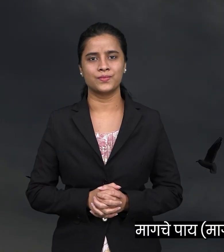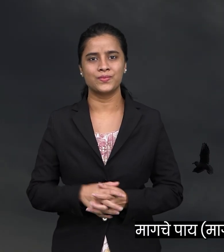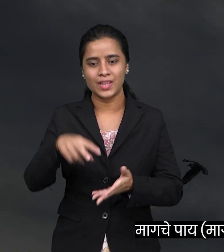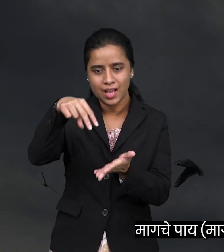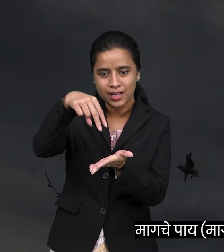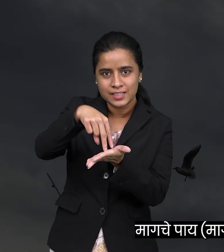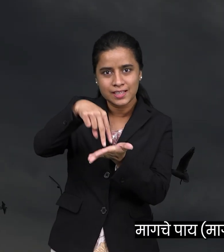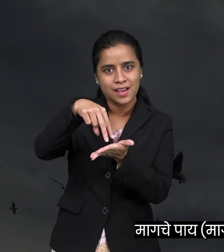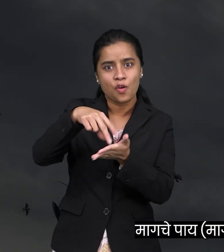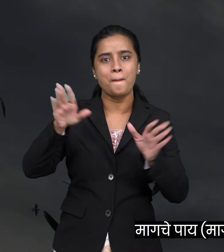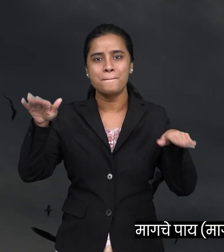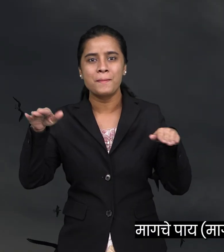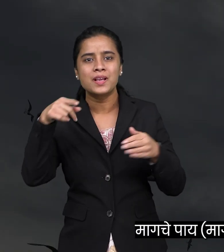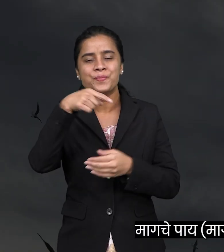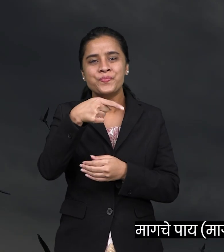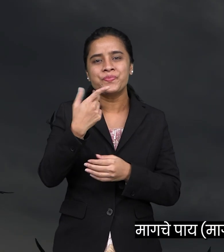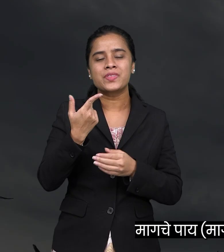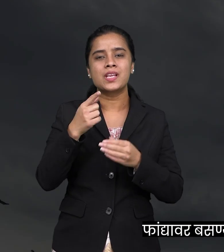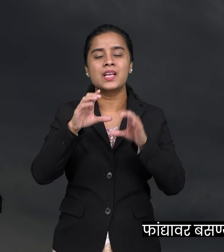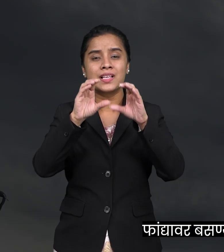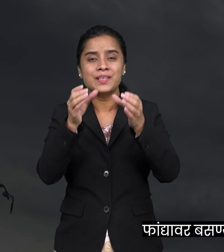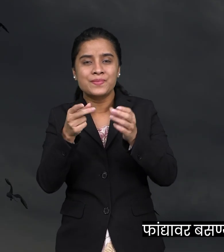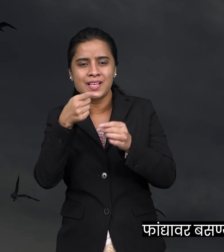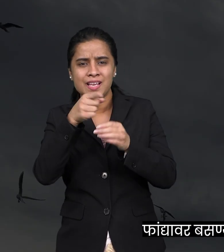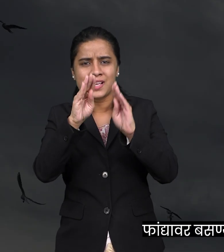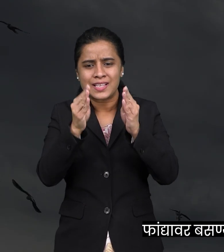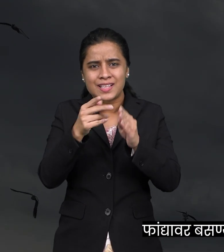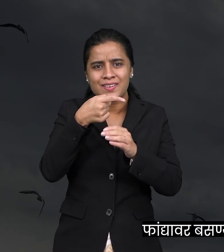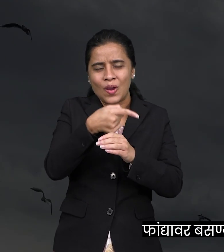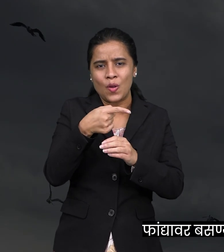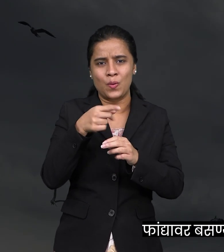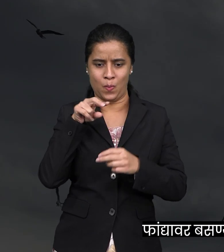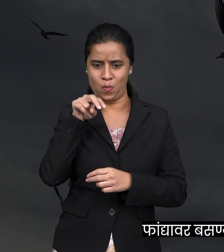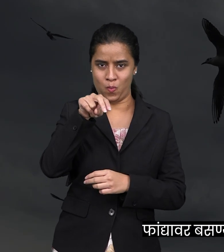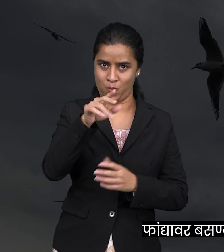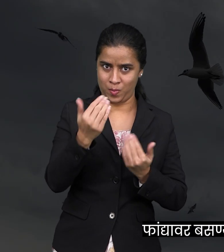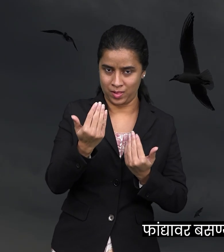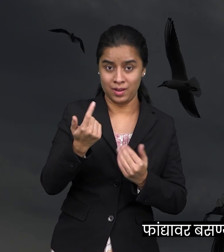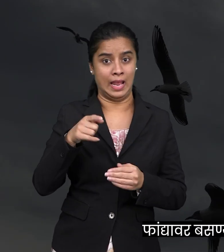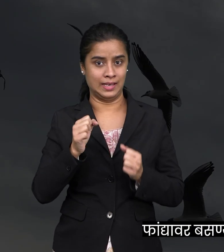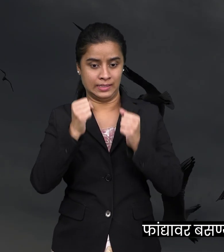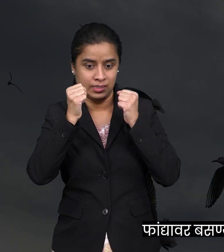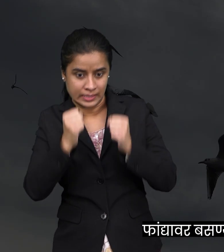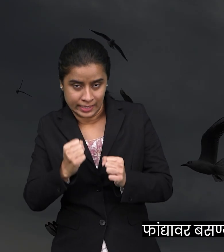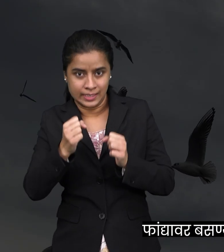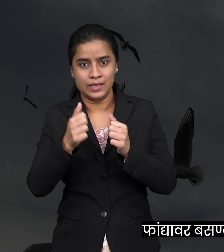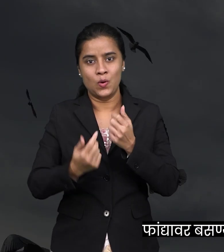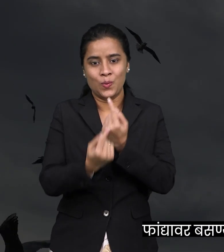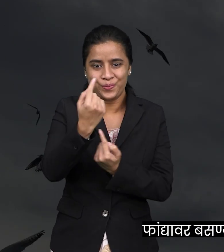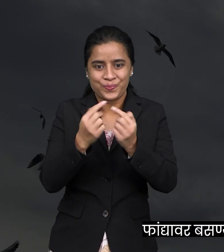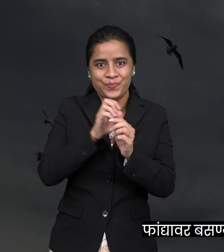मागचे पाय, मागील हातपाय चालण्यासाठी आणि फांद्यांवर बसण्यासाठी डिझाईन केलेले असतात.